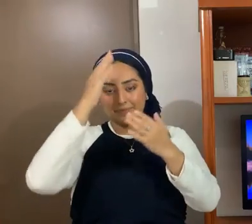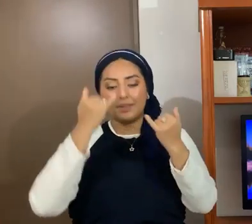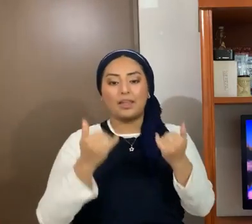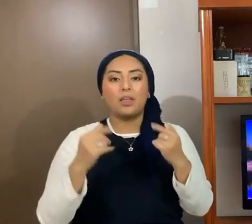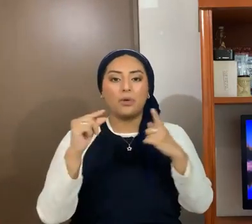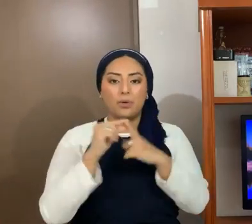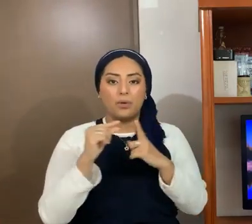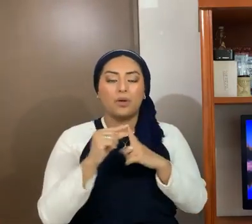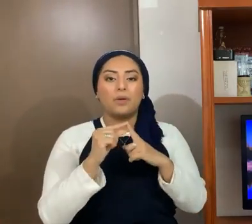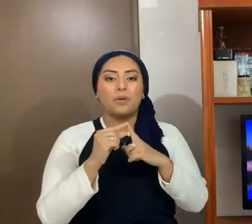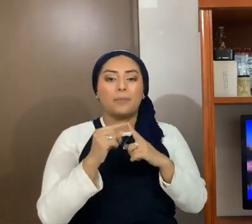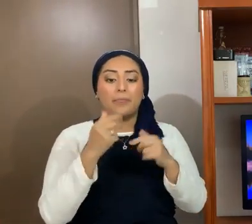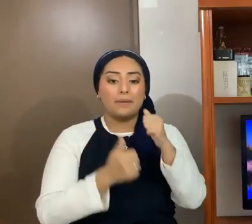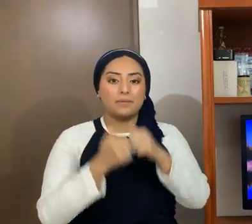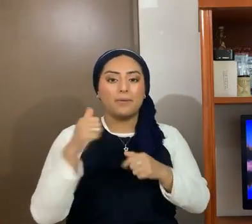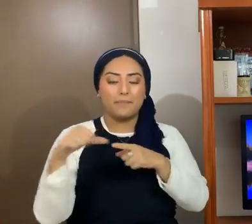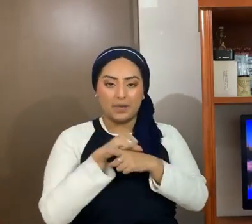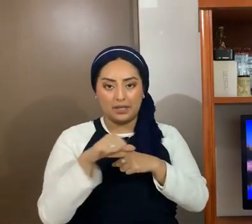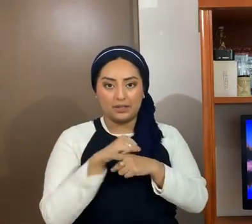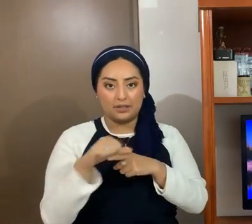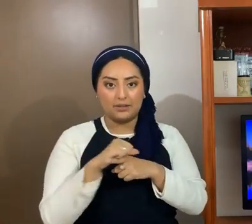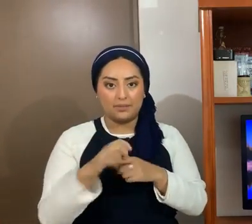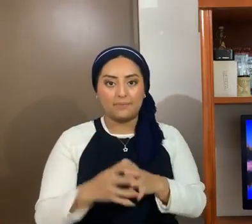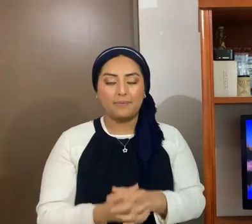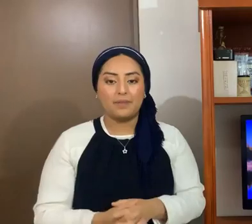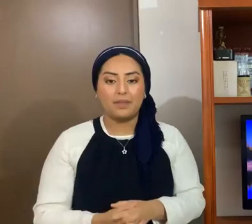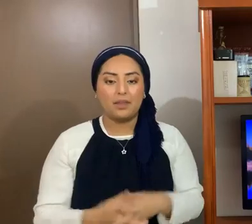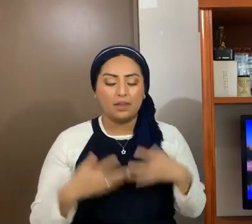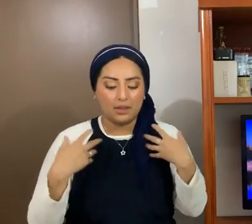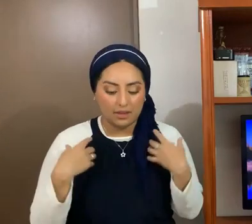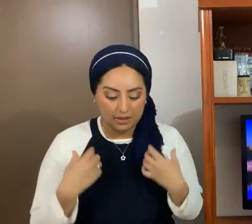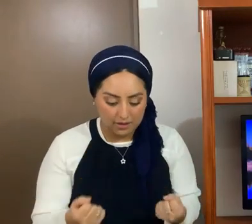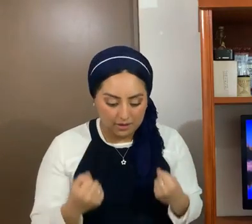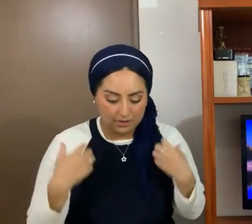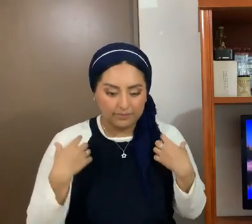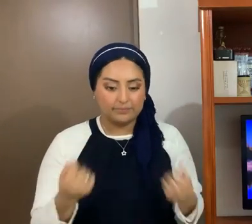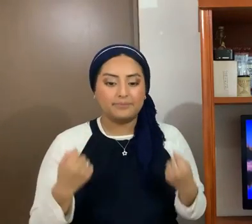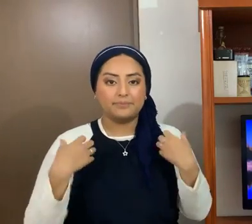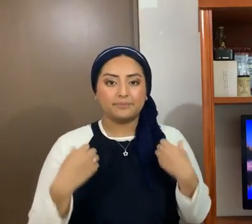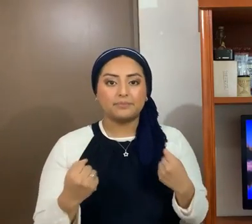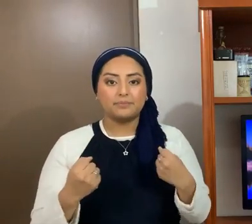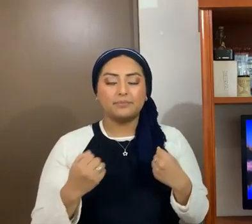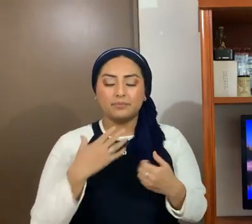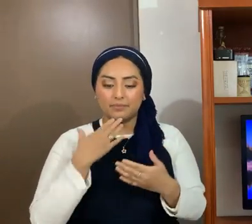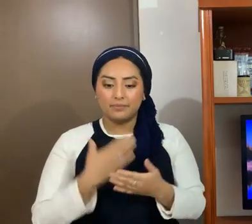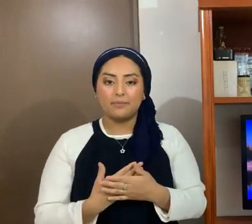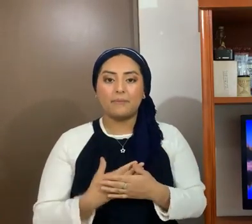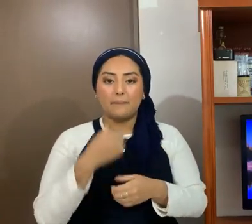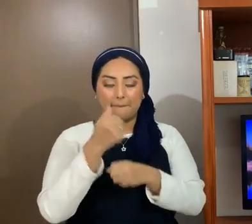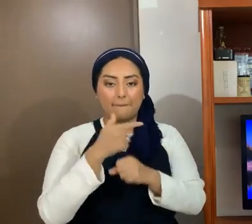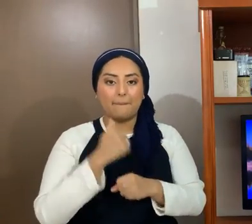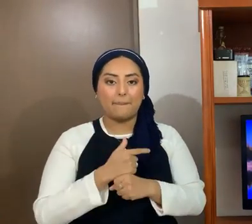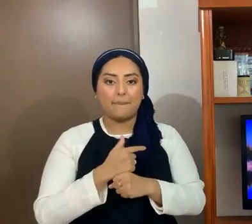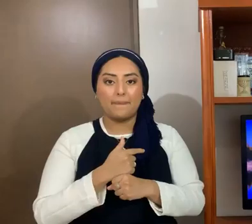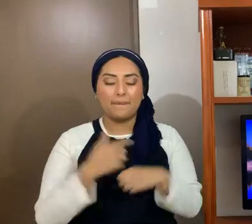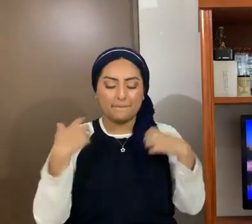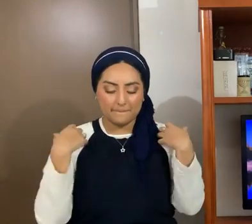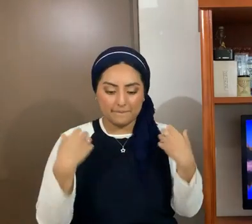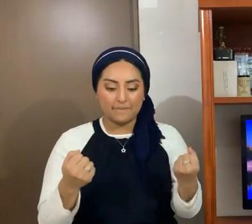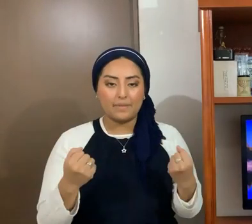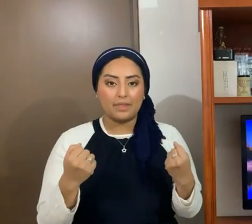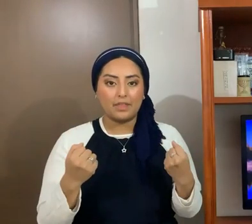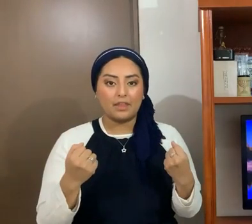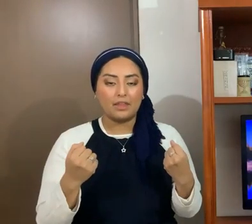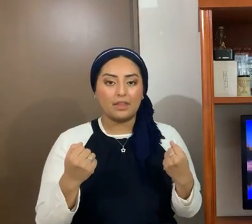palabra y sobre todo llevémosla por obra. Esfuérzate, vale la pena esforzarse. Esfuérzate y